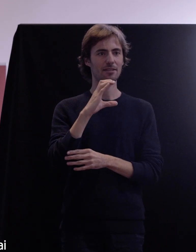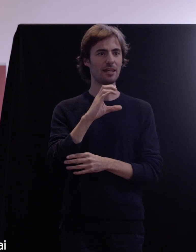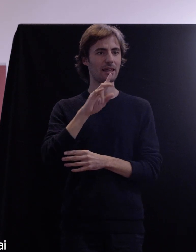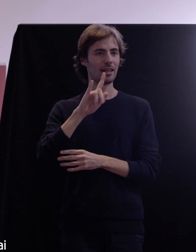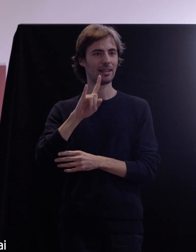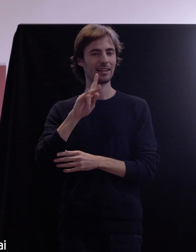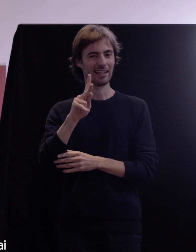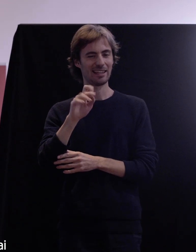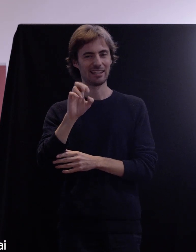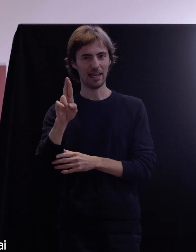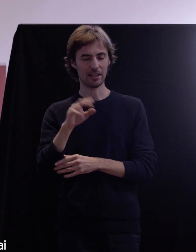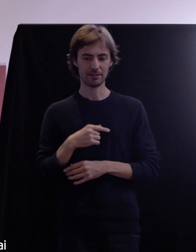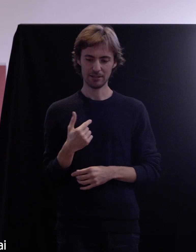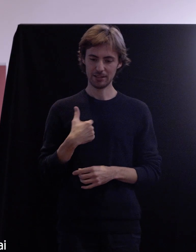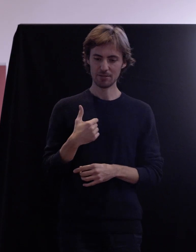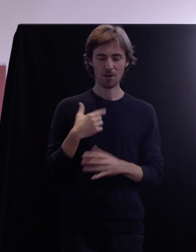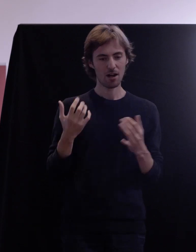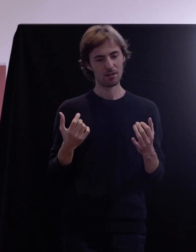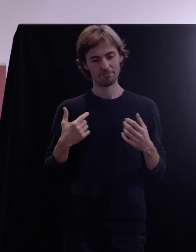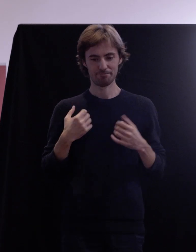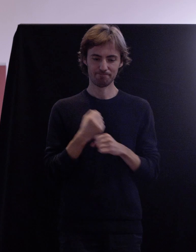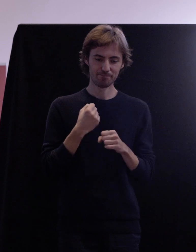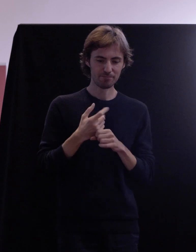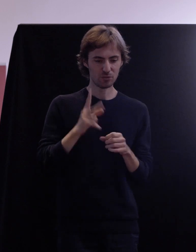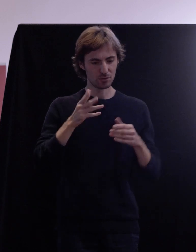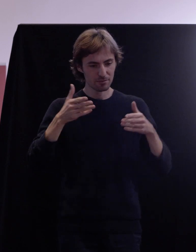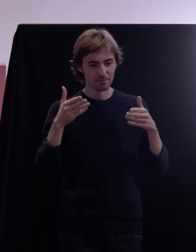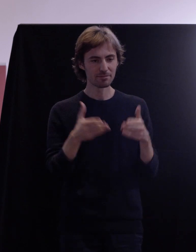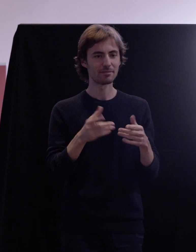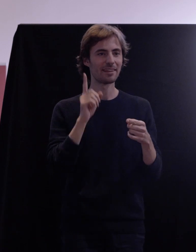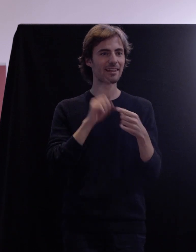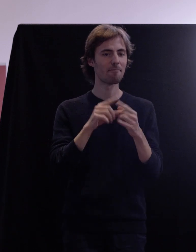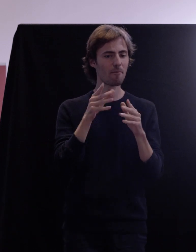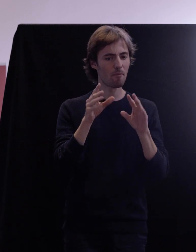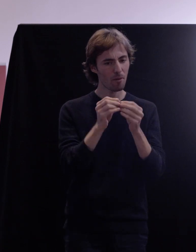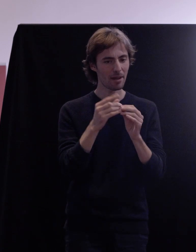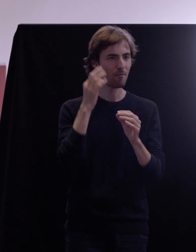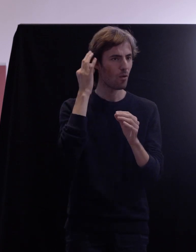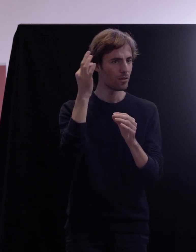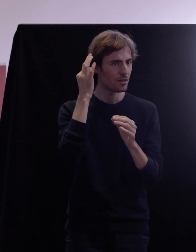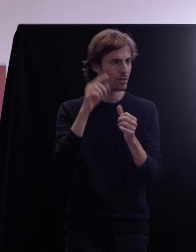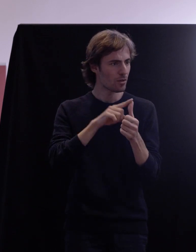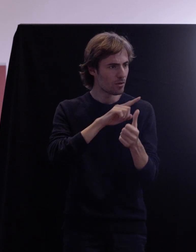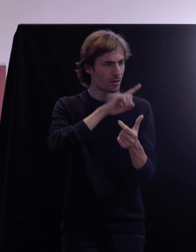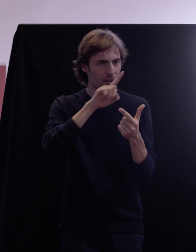une activité qui est plus ciblée sur les problèmes d'audition et